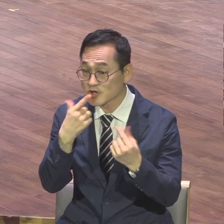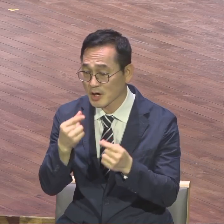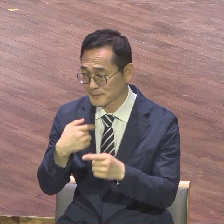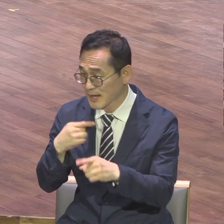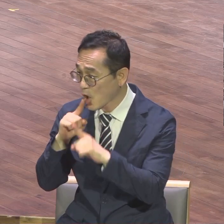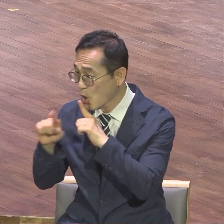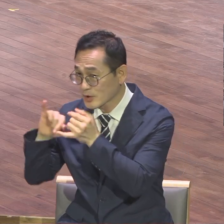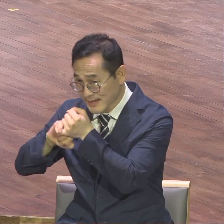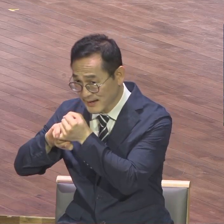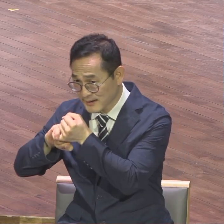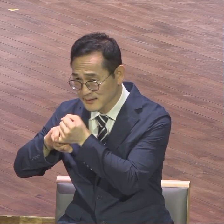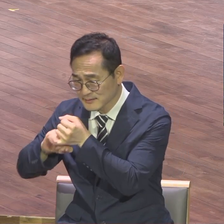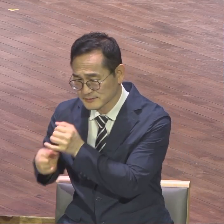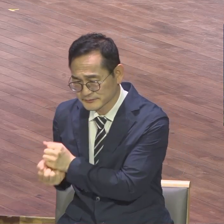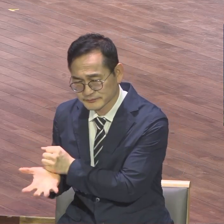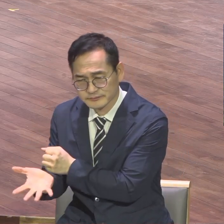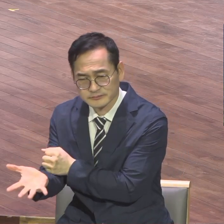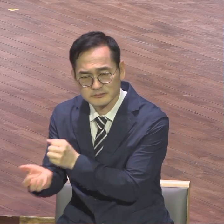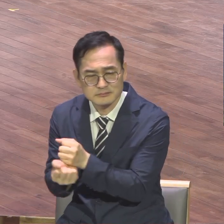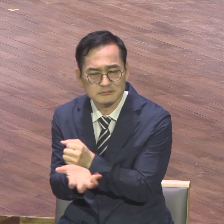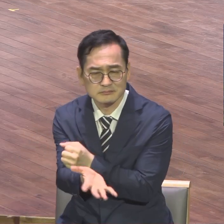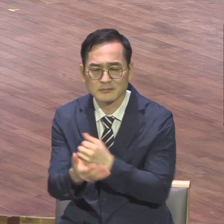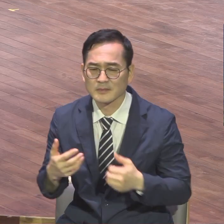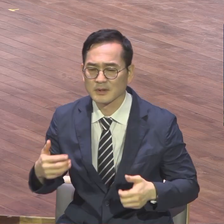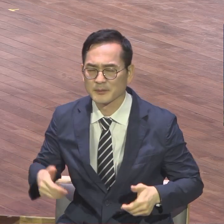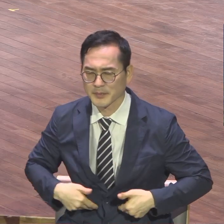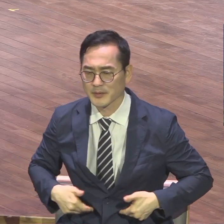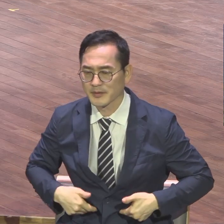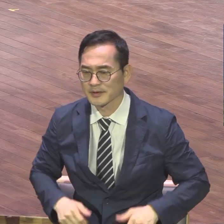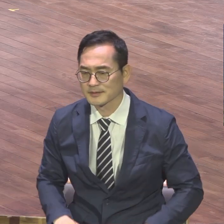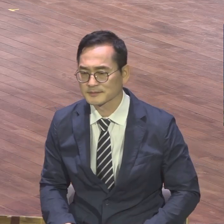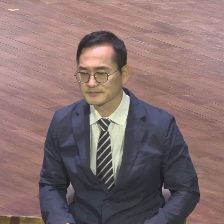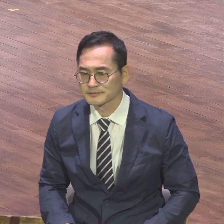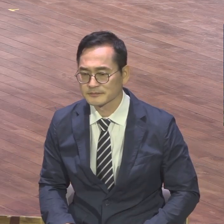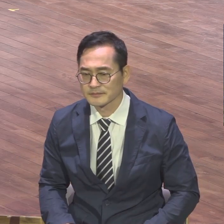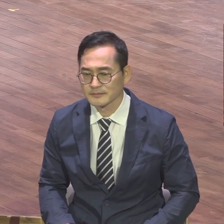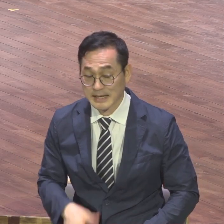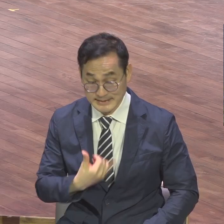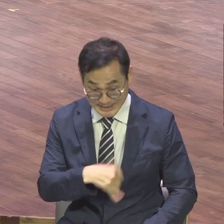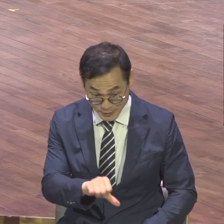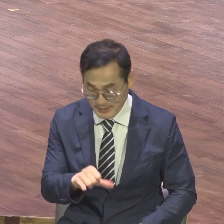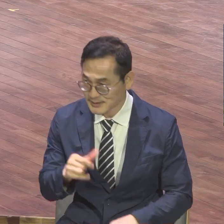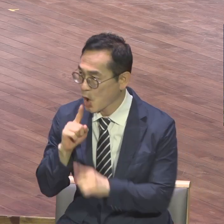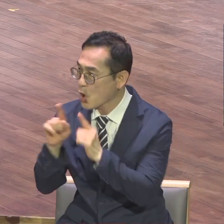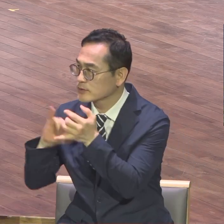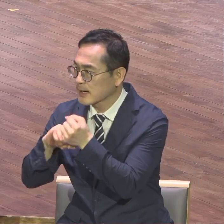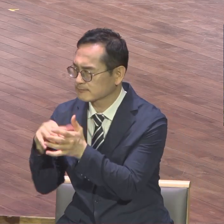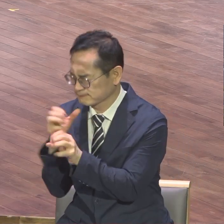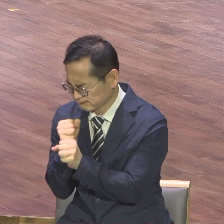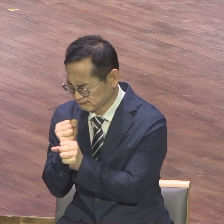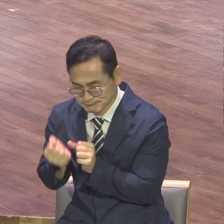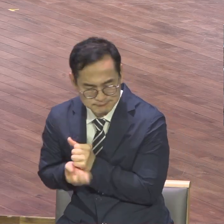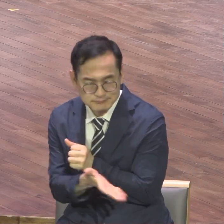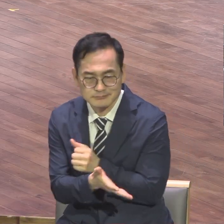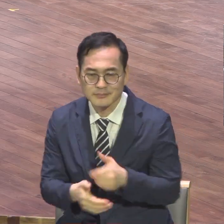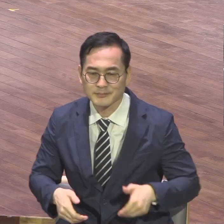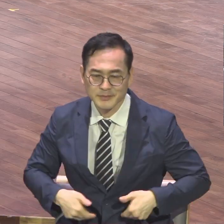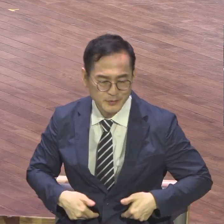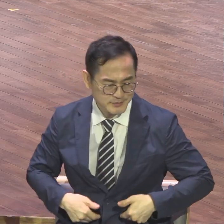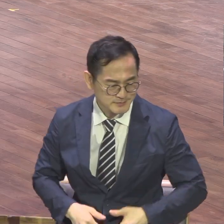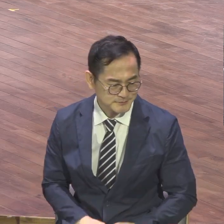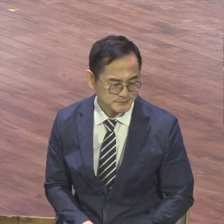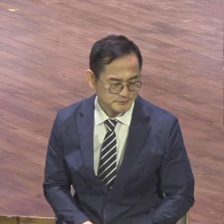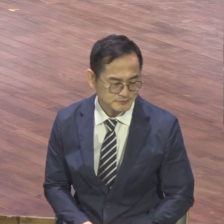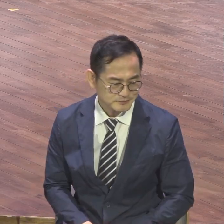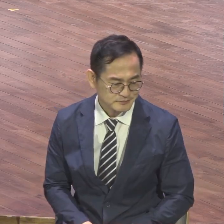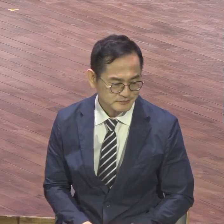있냐. 그리고 바울은 디모데후서 3장 14절 17절 이렇게 언급합니다. 그러나 너는 배우고